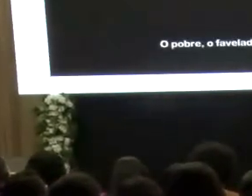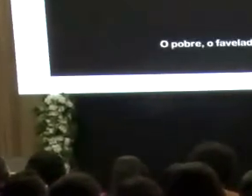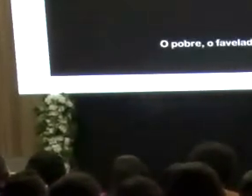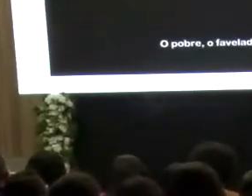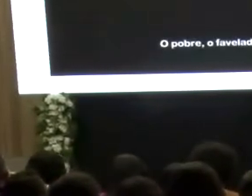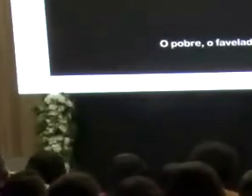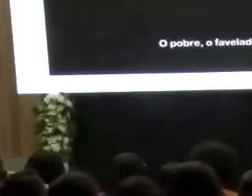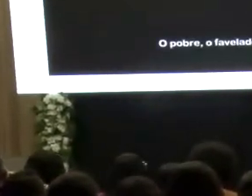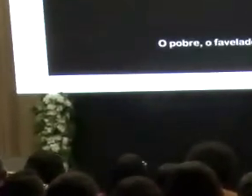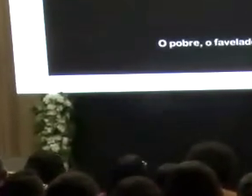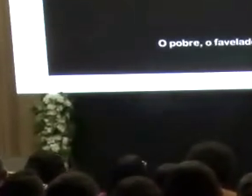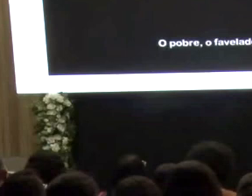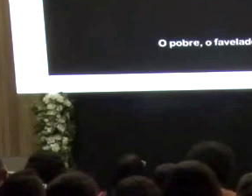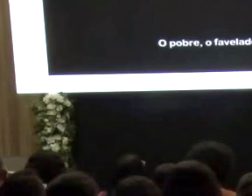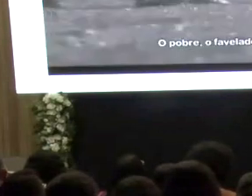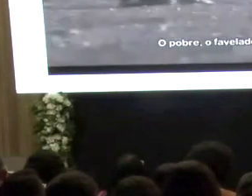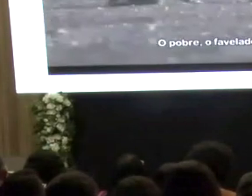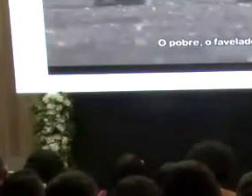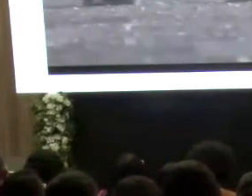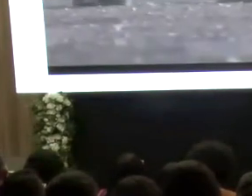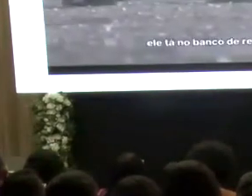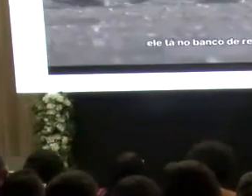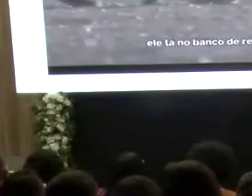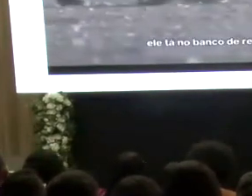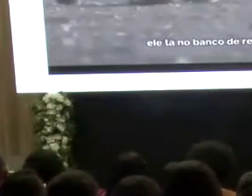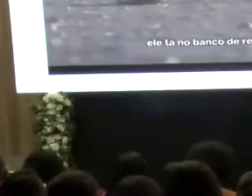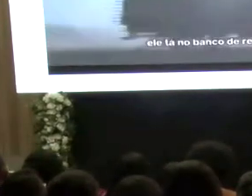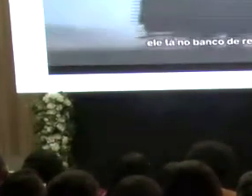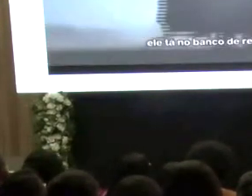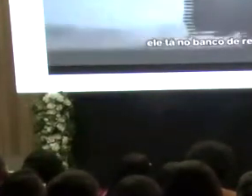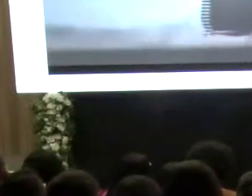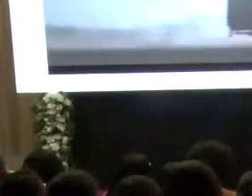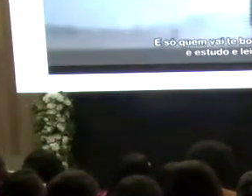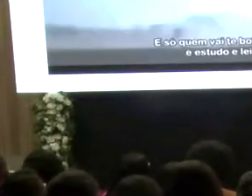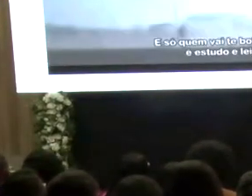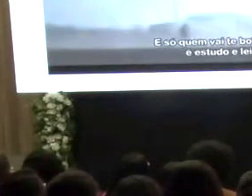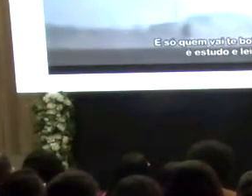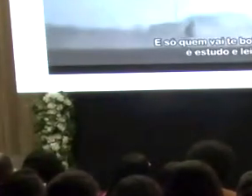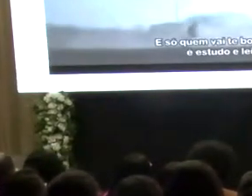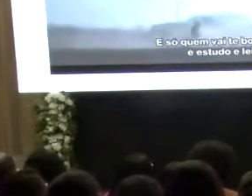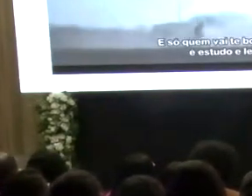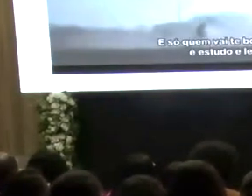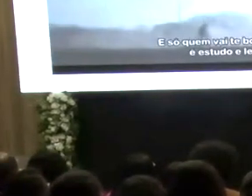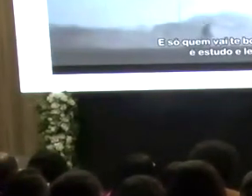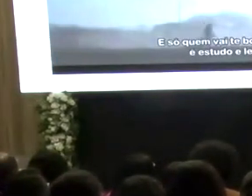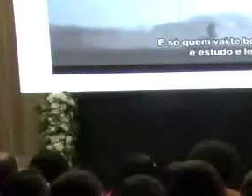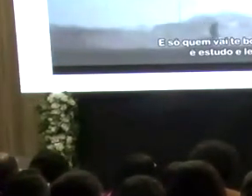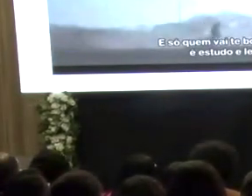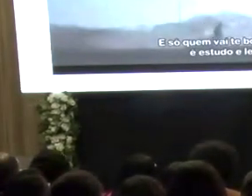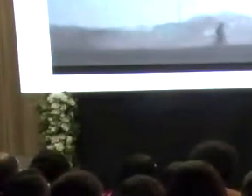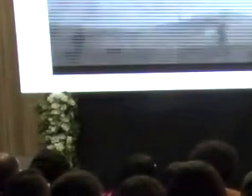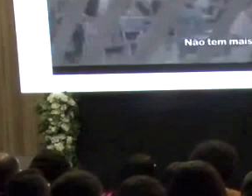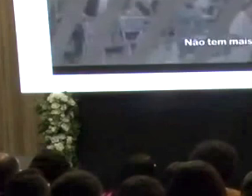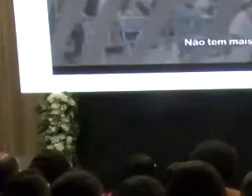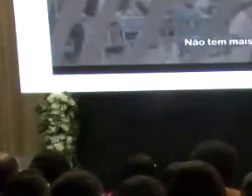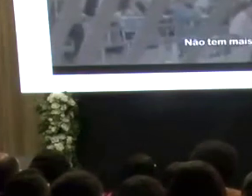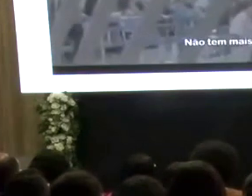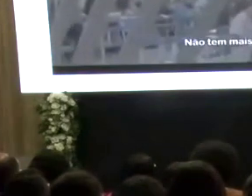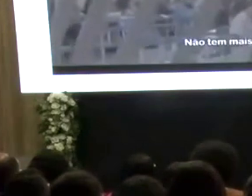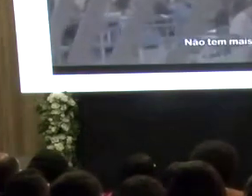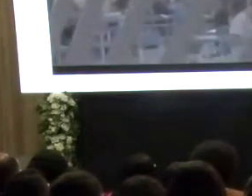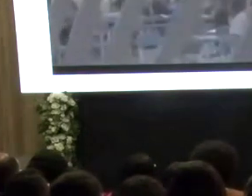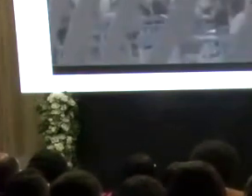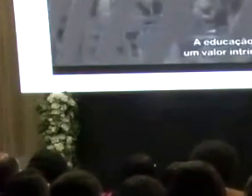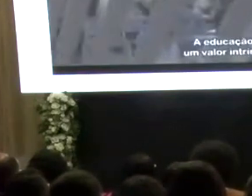O pobre, o favelado, o negro, ele tá no banco de reserva, cara. E só quem vai te botar no jogo é estudo e leitura. Não tem mais